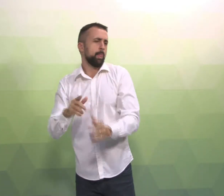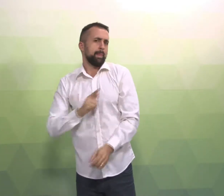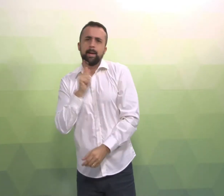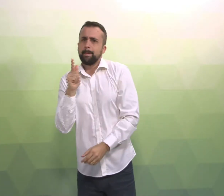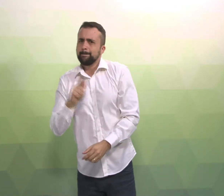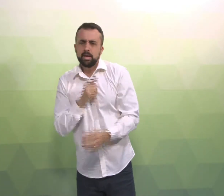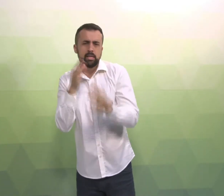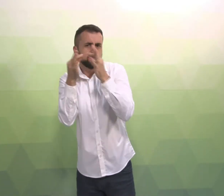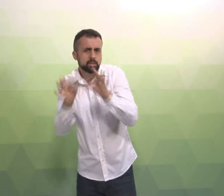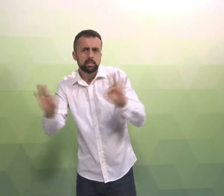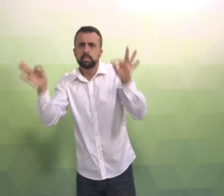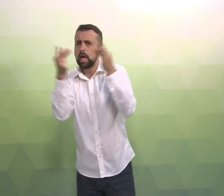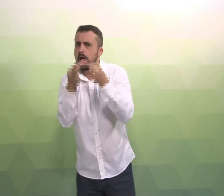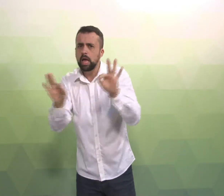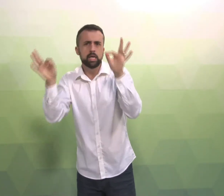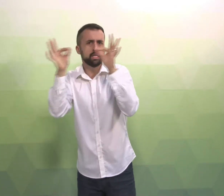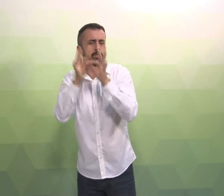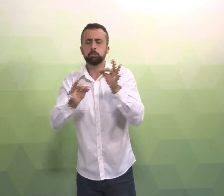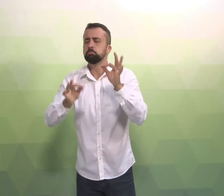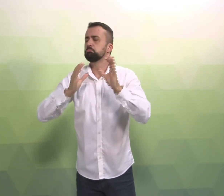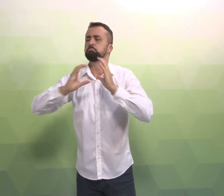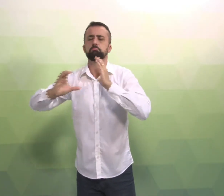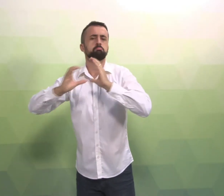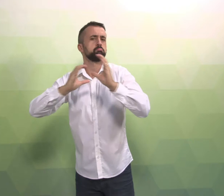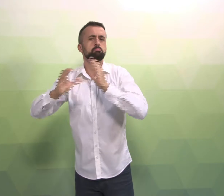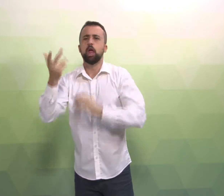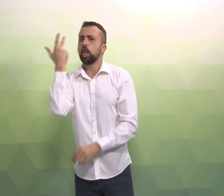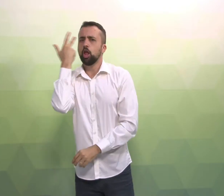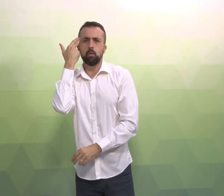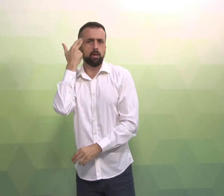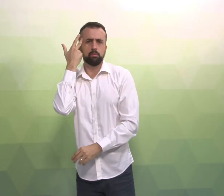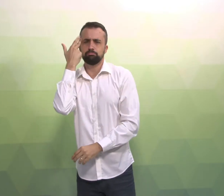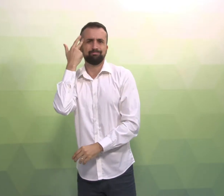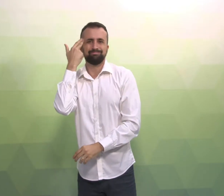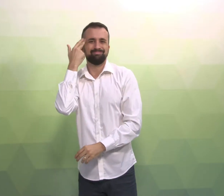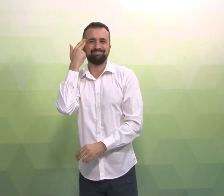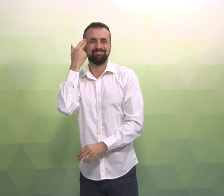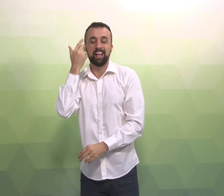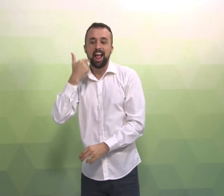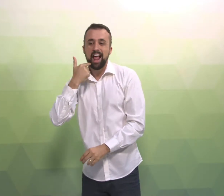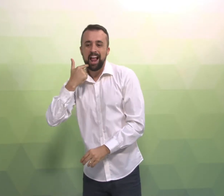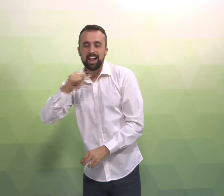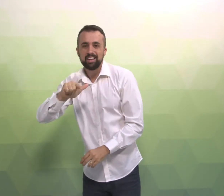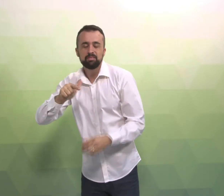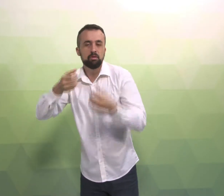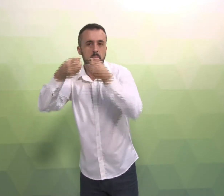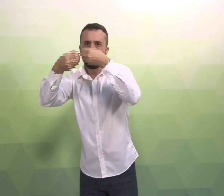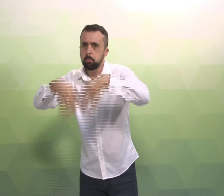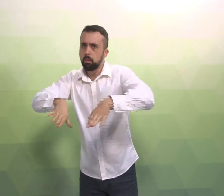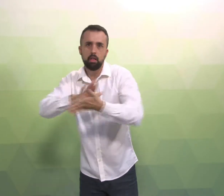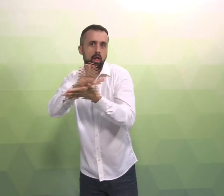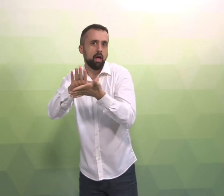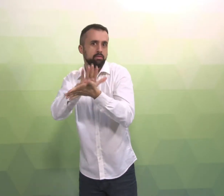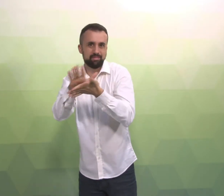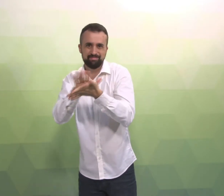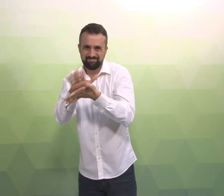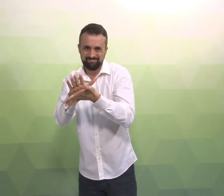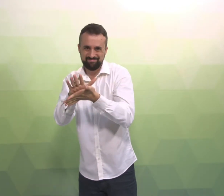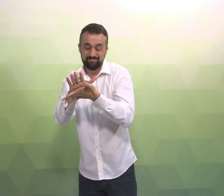No primeiro grupo, a gramática, a sintaxe, as frases fluíam normalmente,